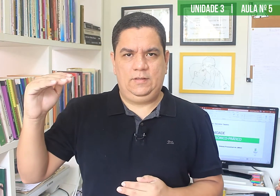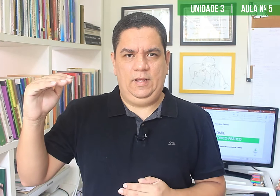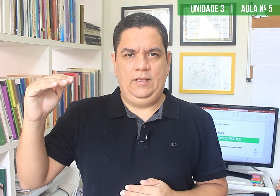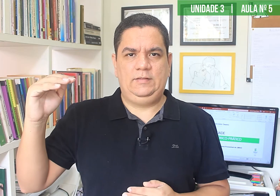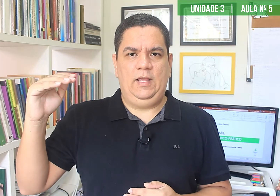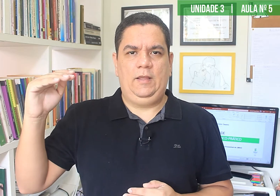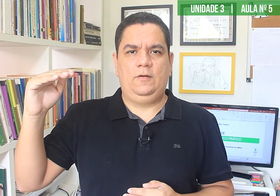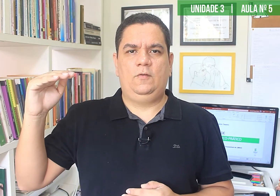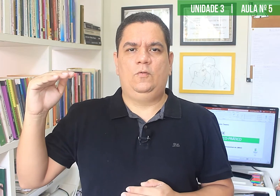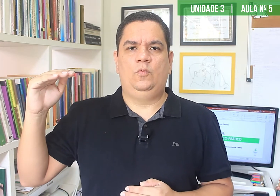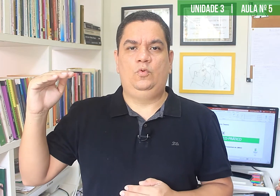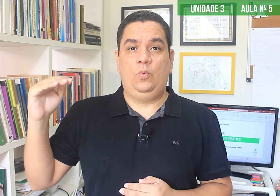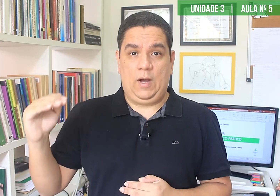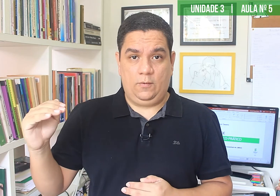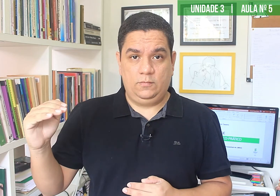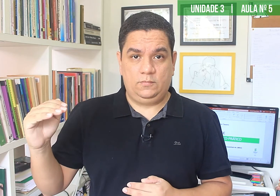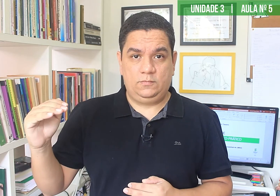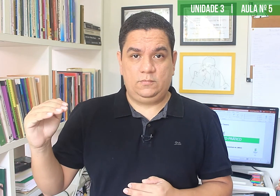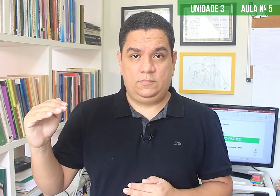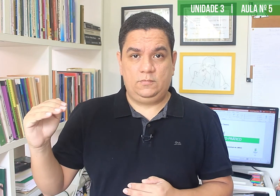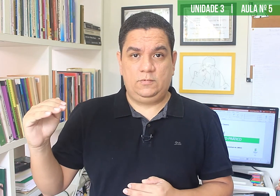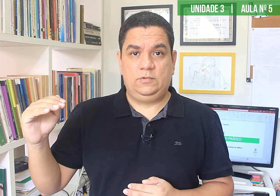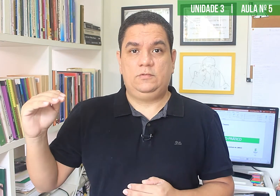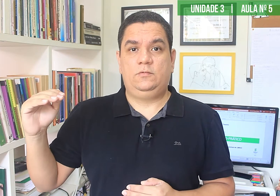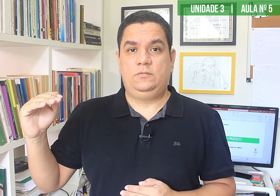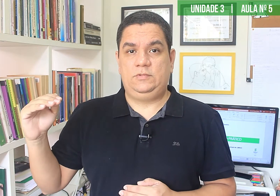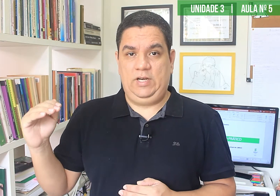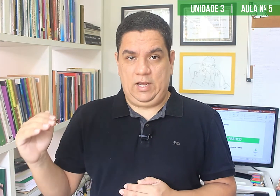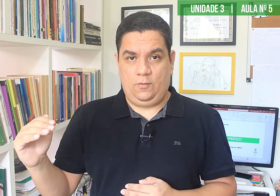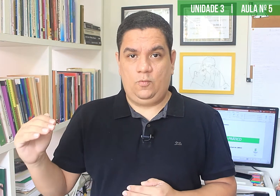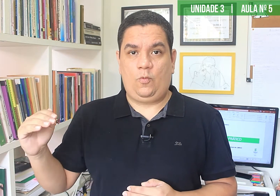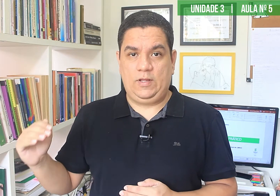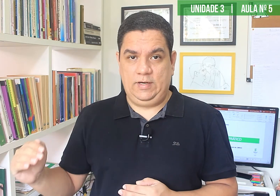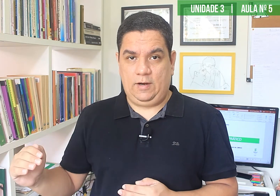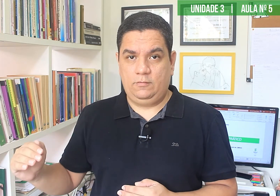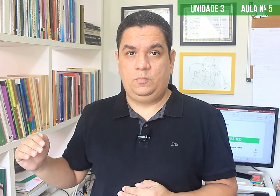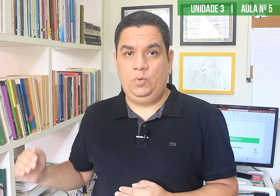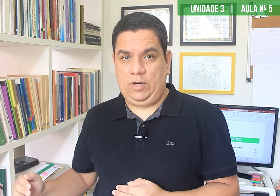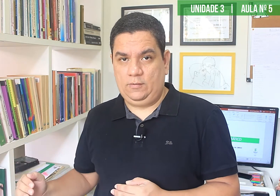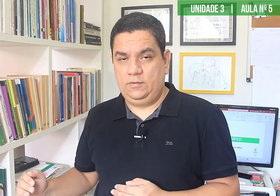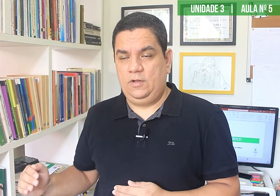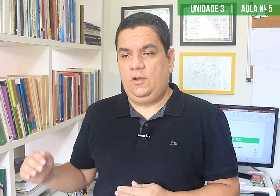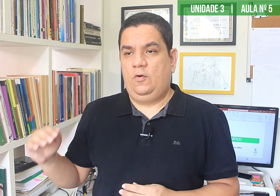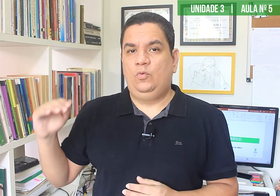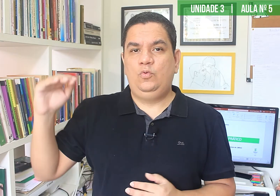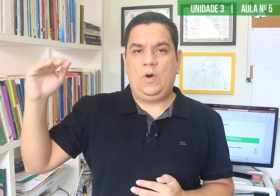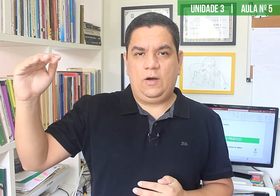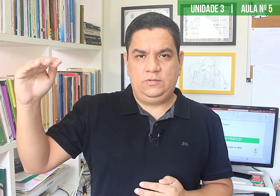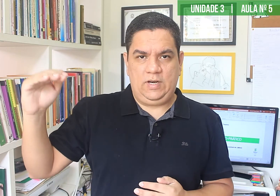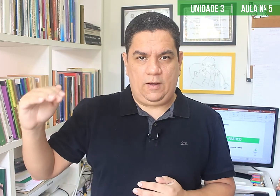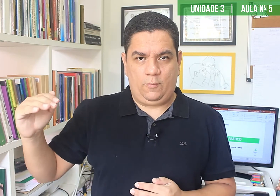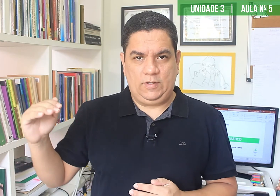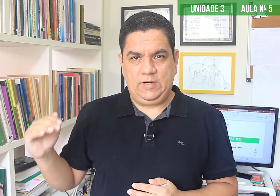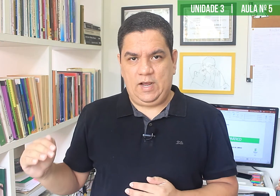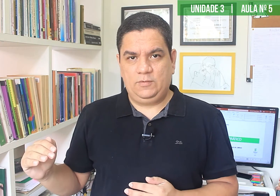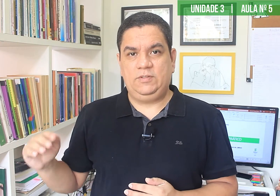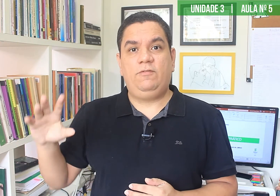ele tem o dual, trial, quadrial, plural. O dual, trial e quadrial são